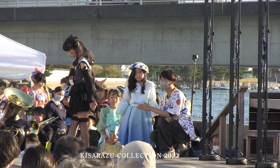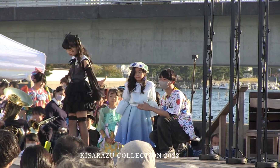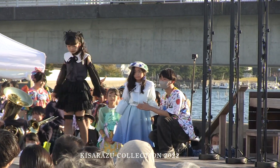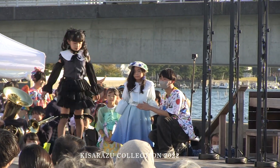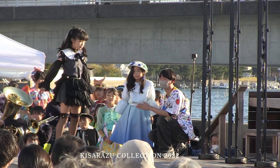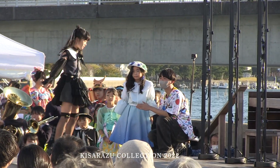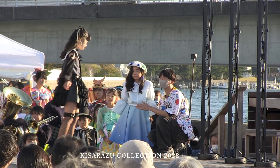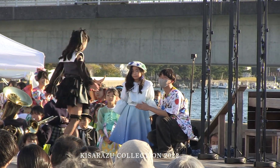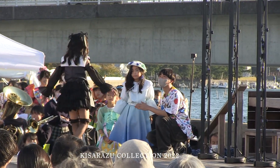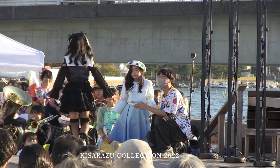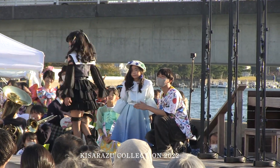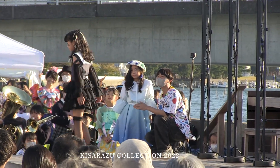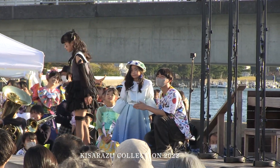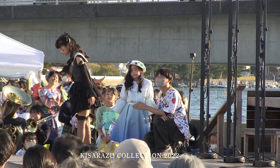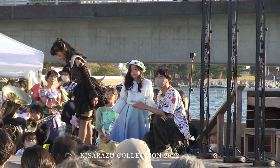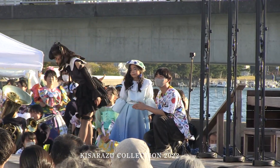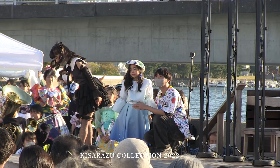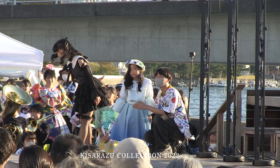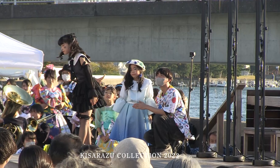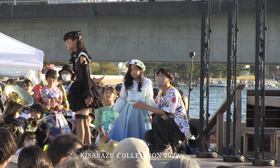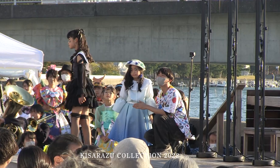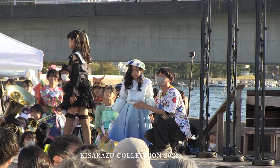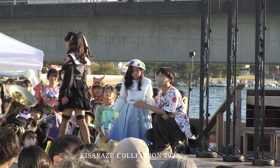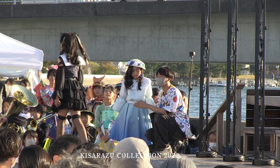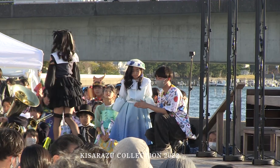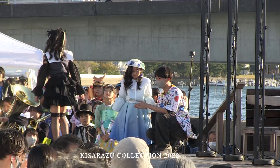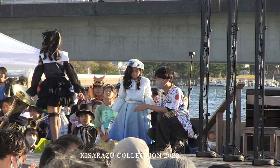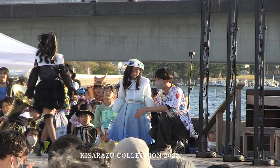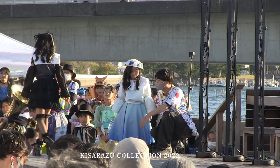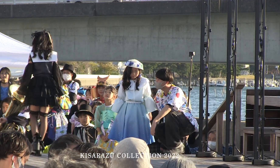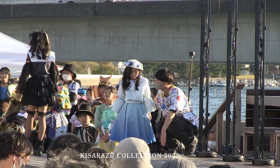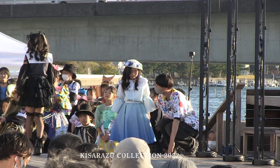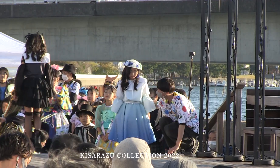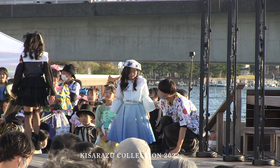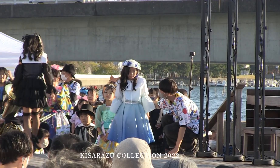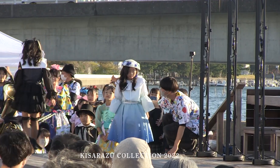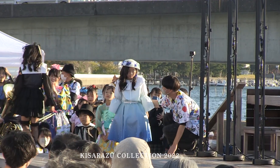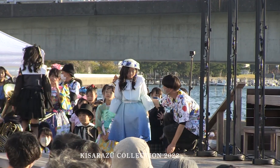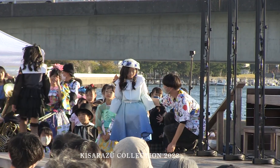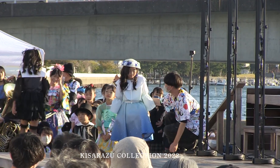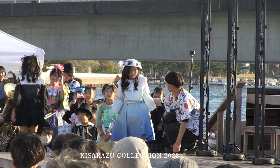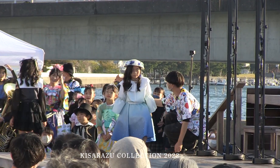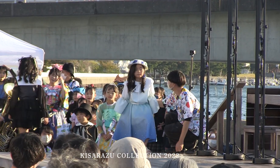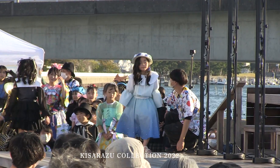ゆうみちゃん、ありがとうございました。